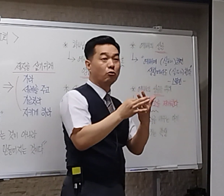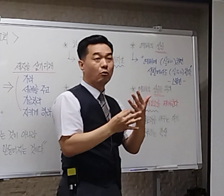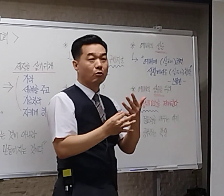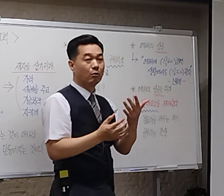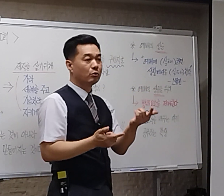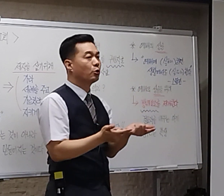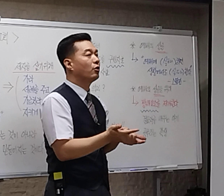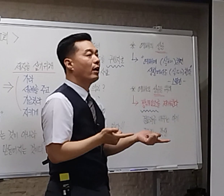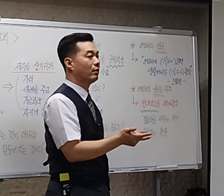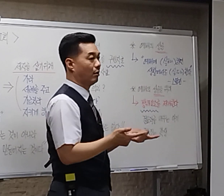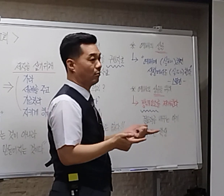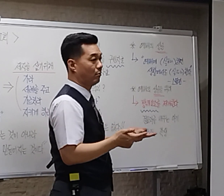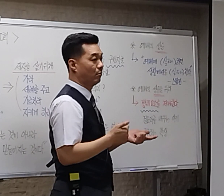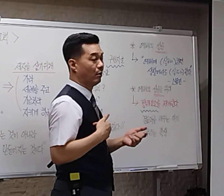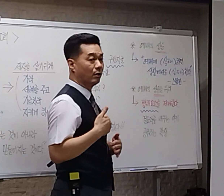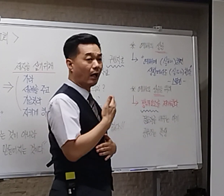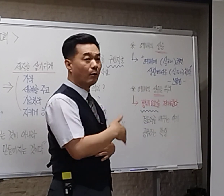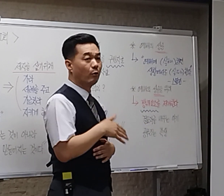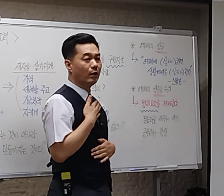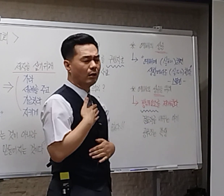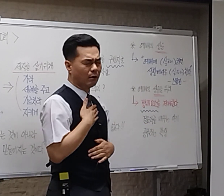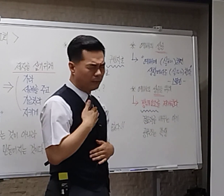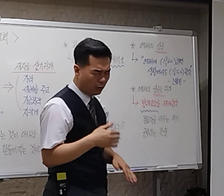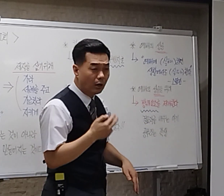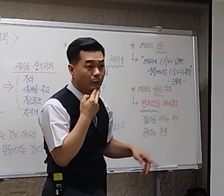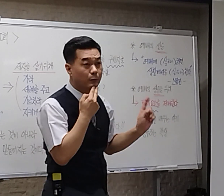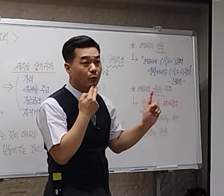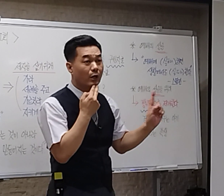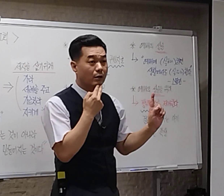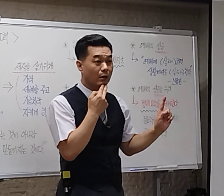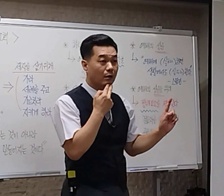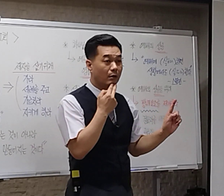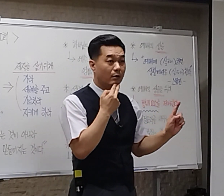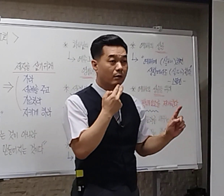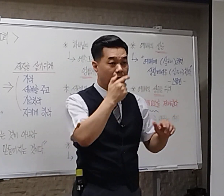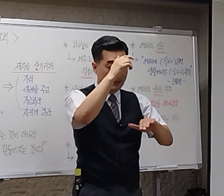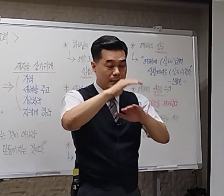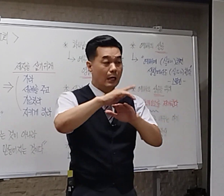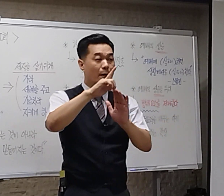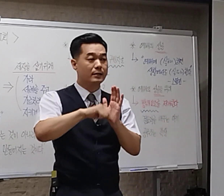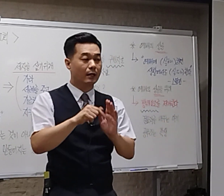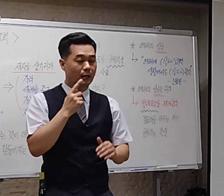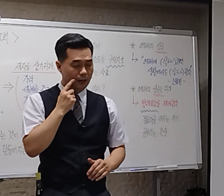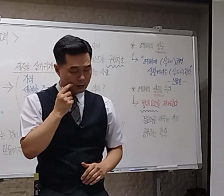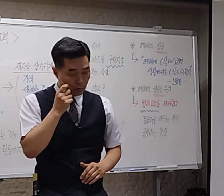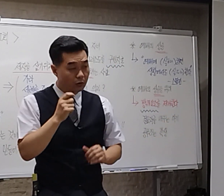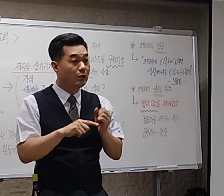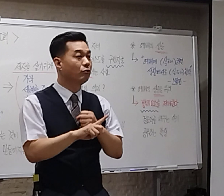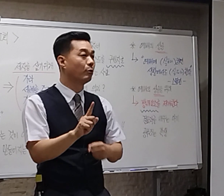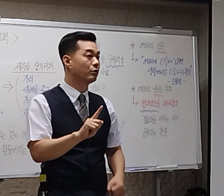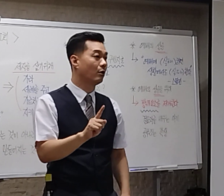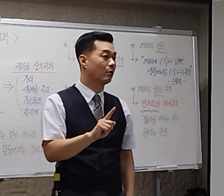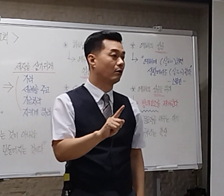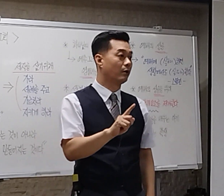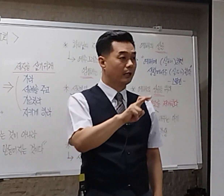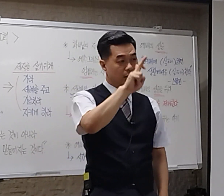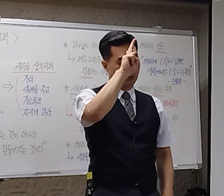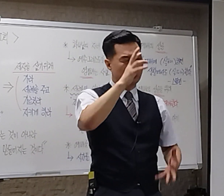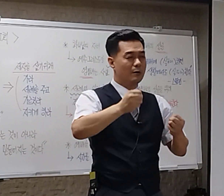스케줄도 조절해야 돼요. 내가 몸이 피곤함이 없도록 해야 돼. 예배 시간에 조는 이유는 뭐죠? 점심을